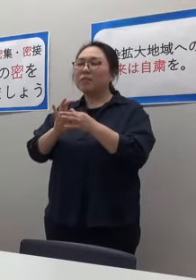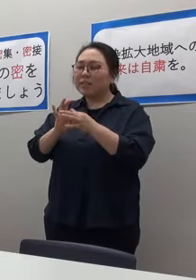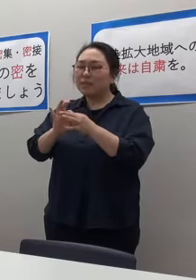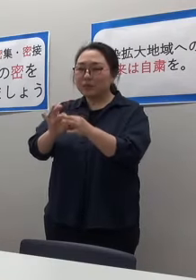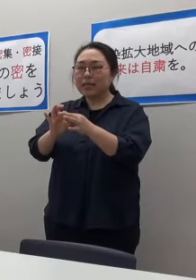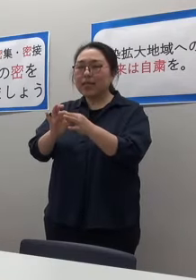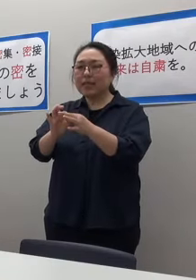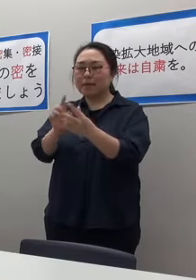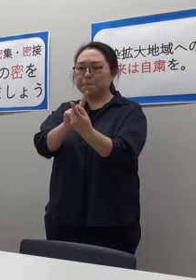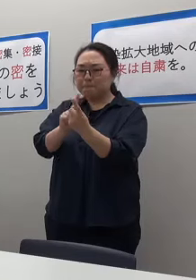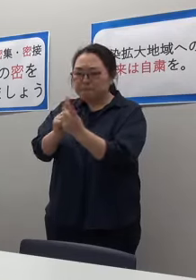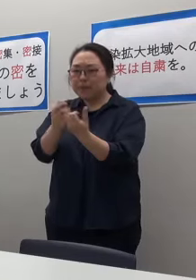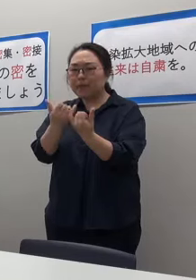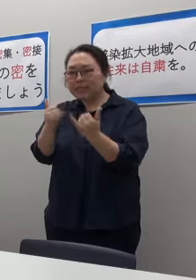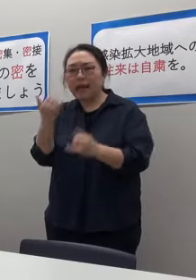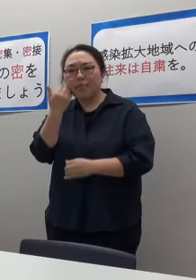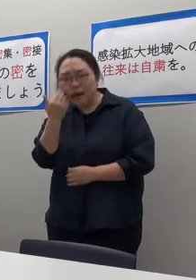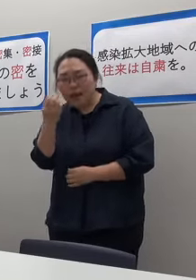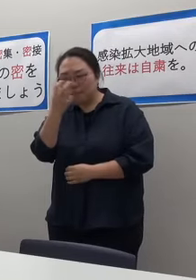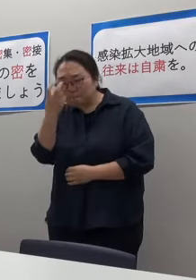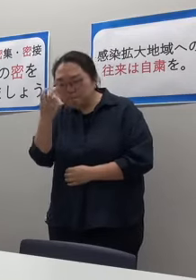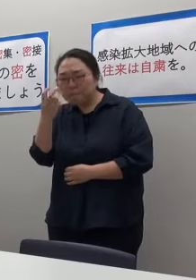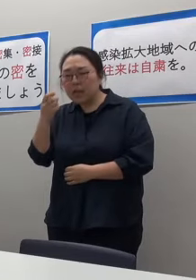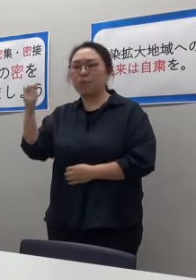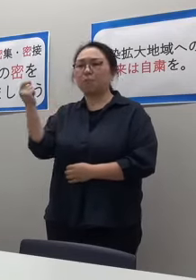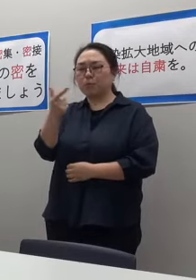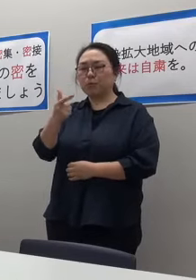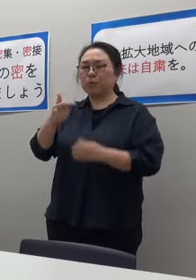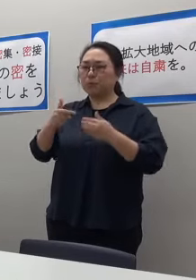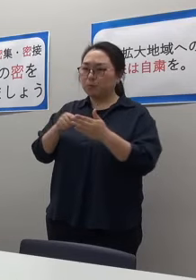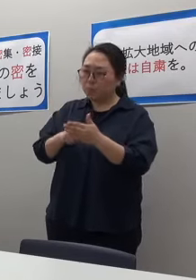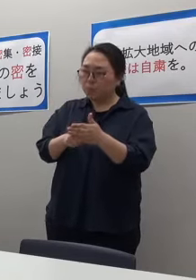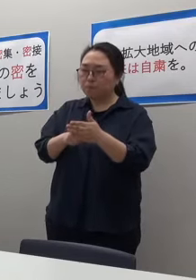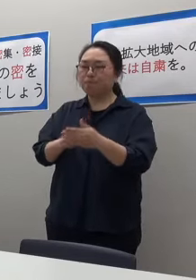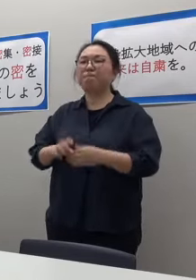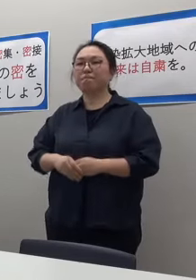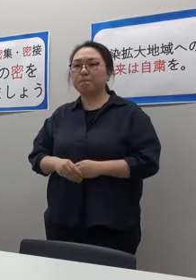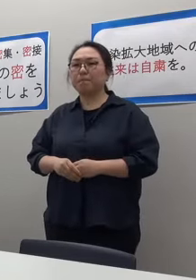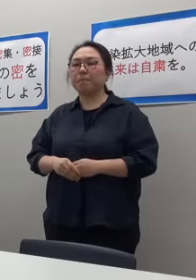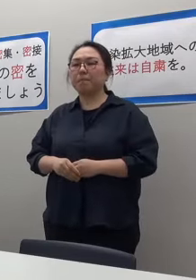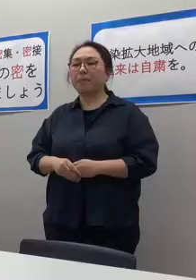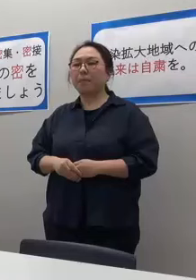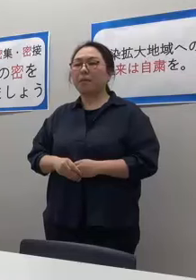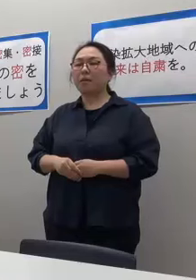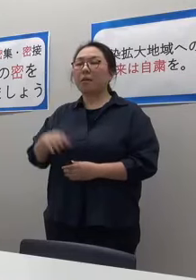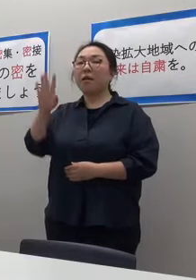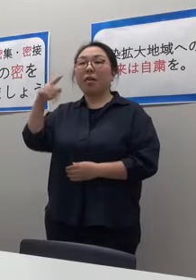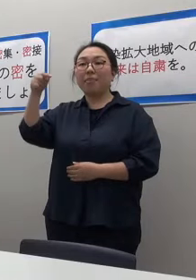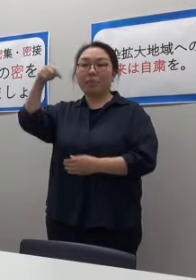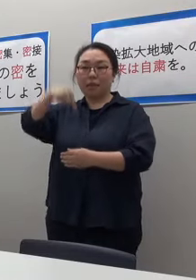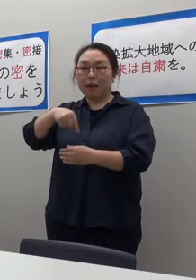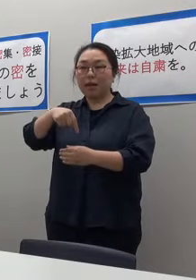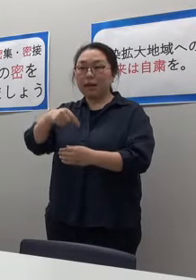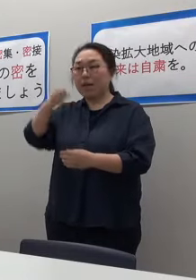触者の把握を含めた調査等を速やかに行ってまいります。県内において感染者が増加する